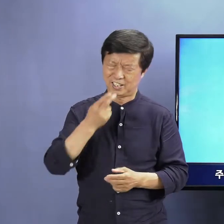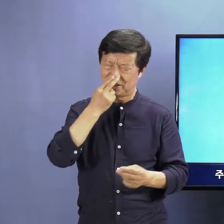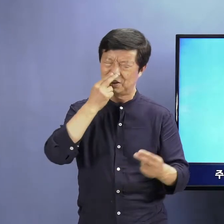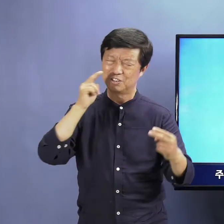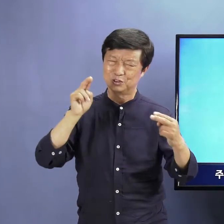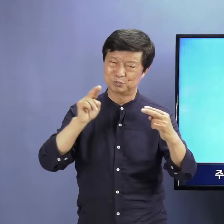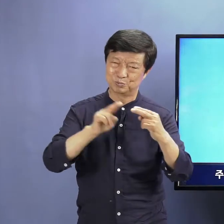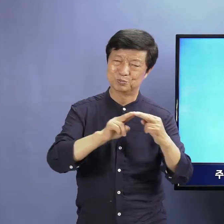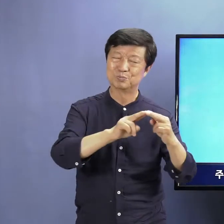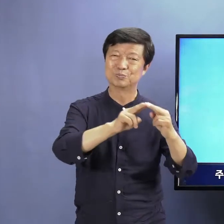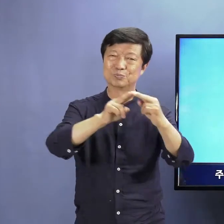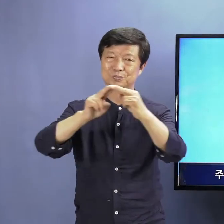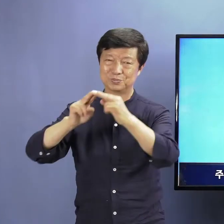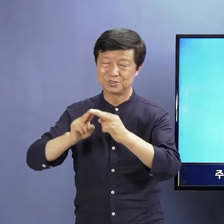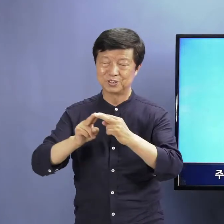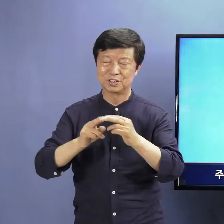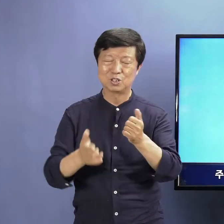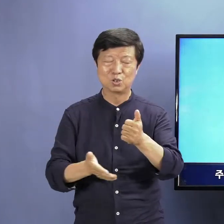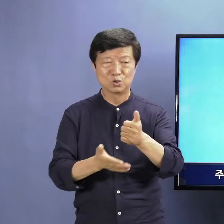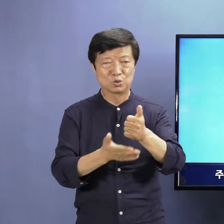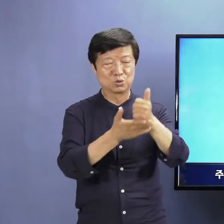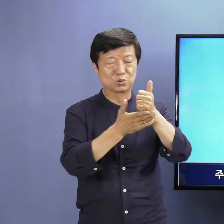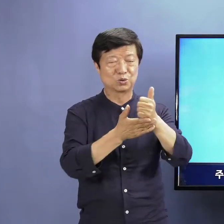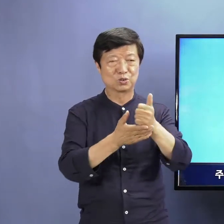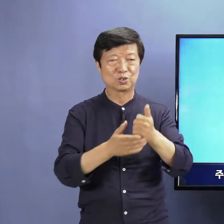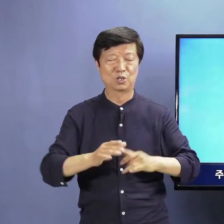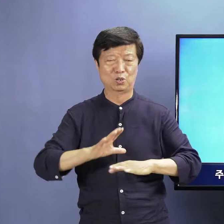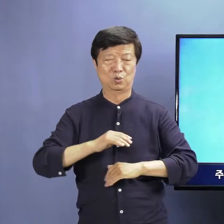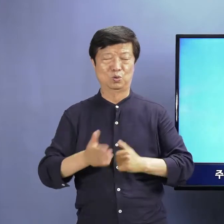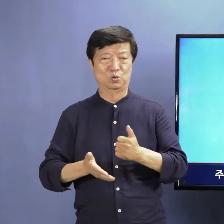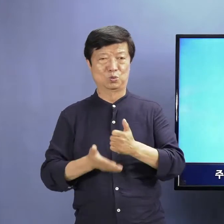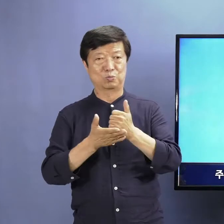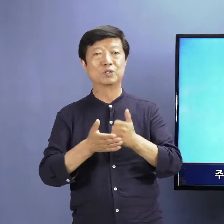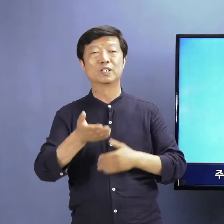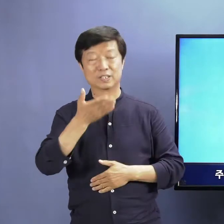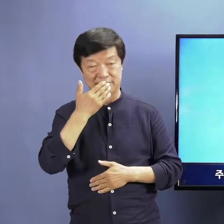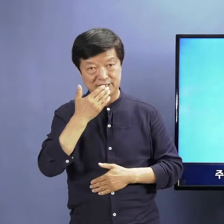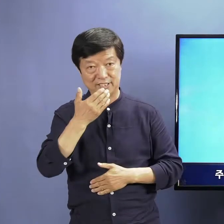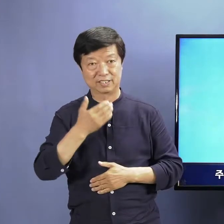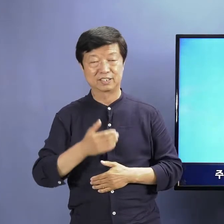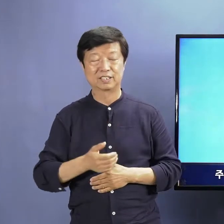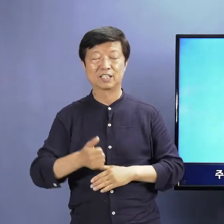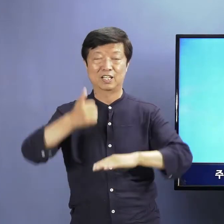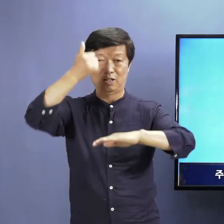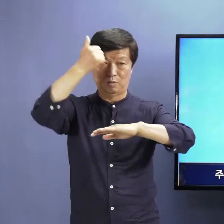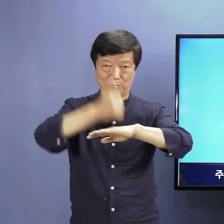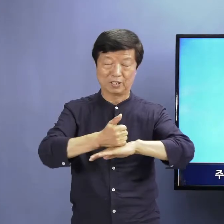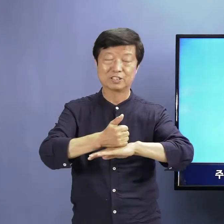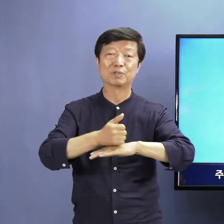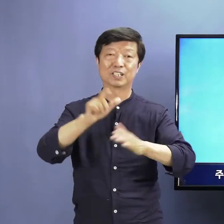굉장한 존경과 경외함이 있는 그러한 식사예요. 최후의 만찬이 그러니까